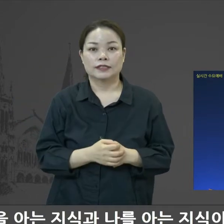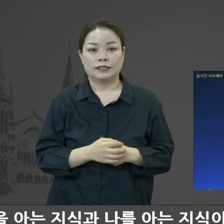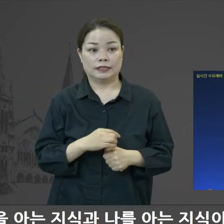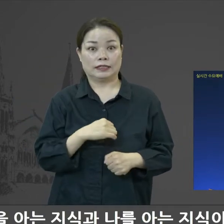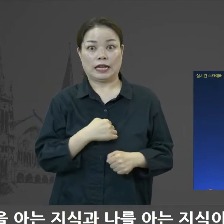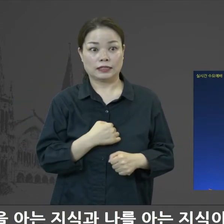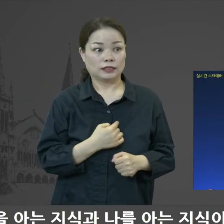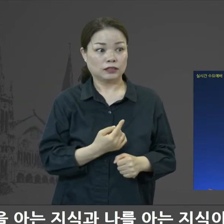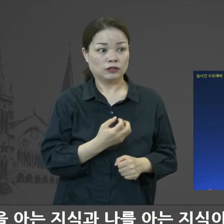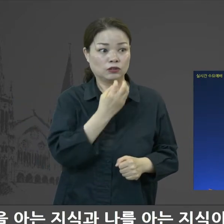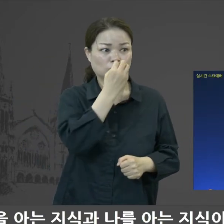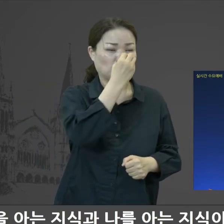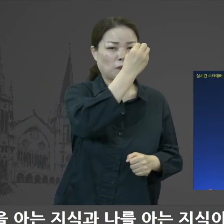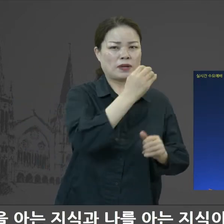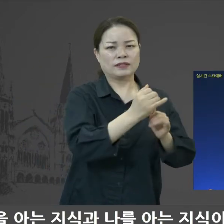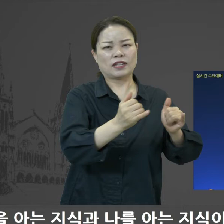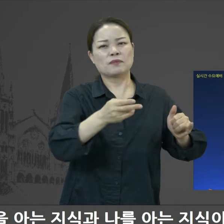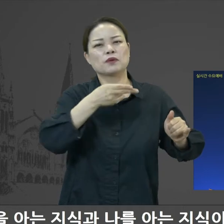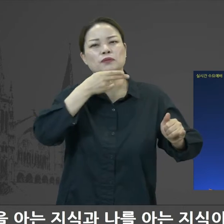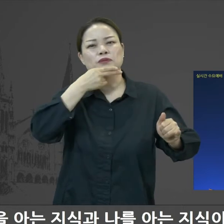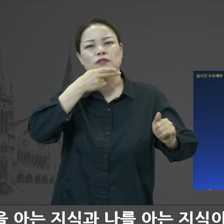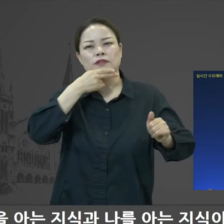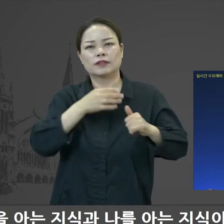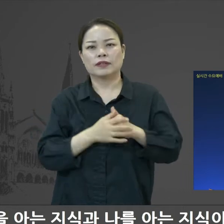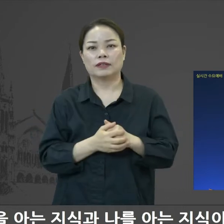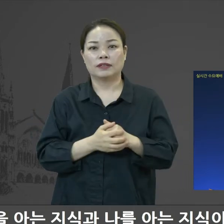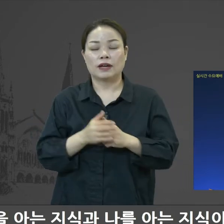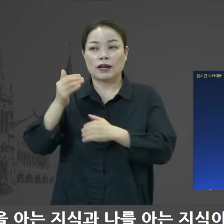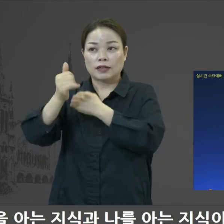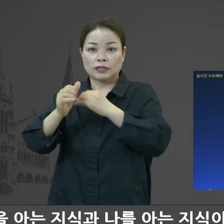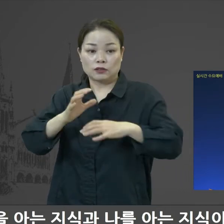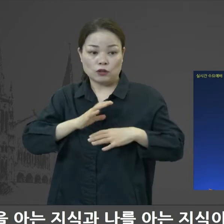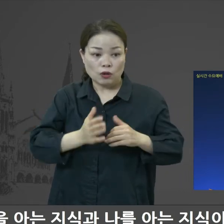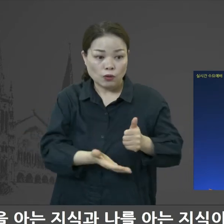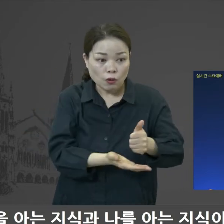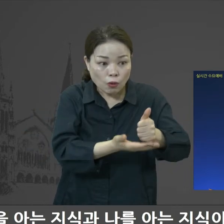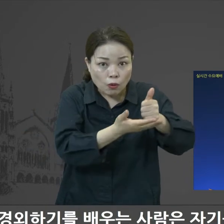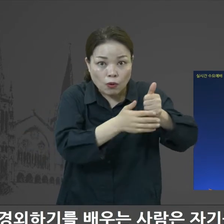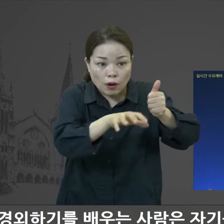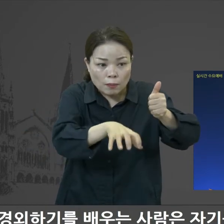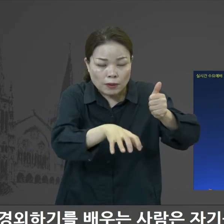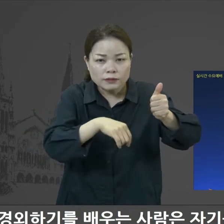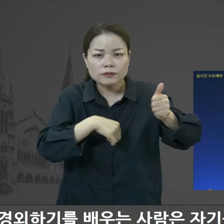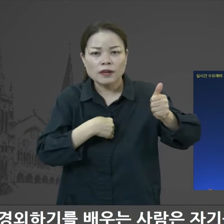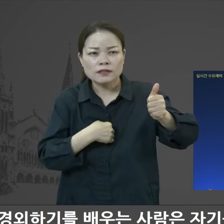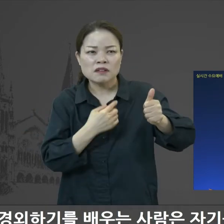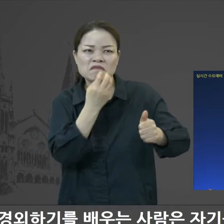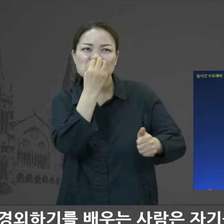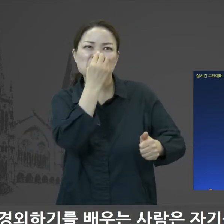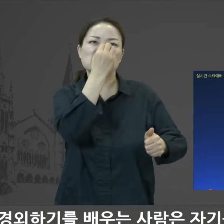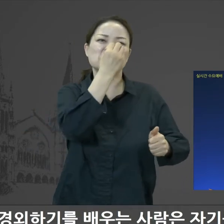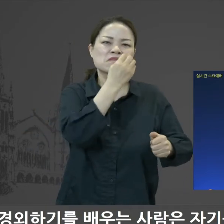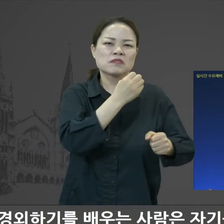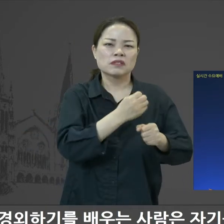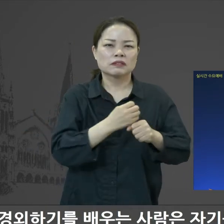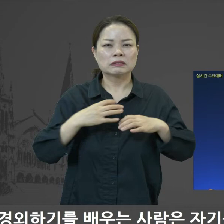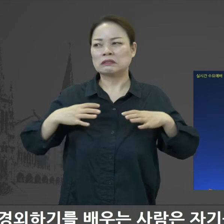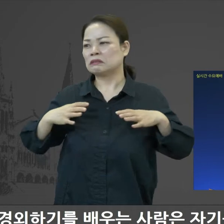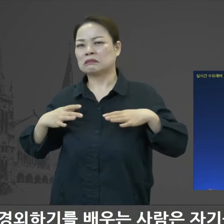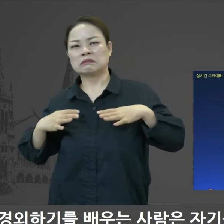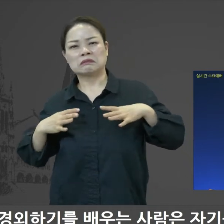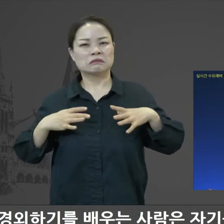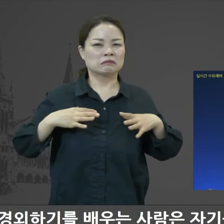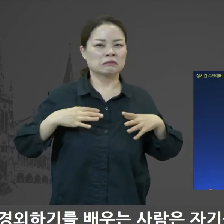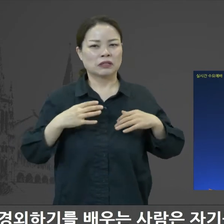자기 자신을 높이는 자가 없는 것이죠. 하나님 경외하기를 배우면 그 앞에서 자기의 높음을 자랑하거나